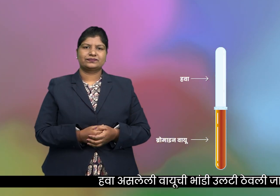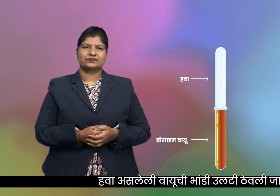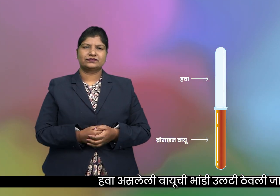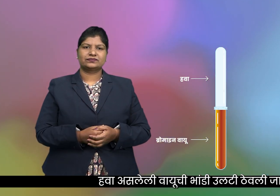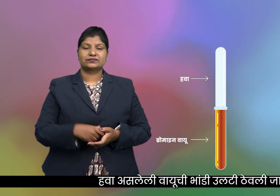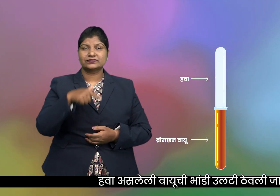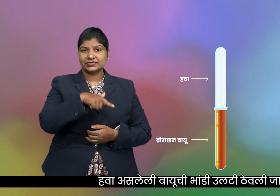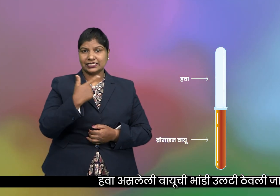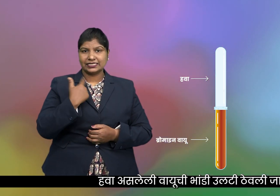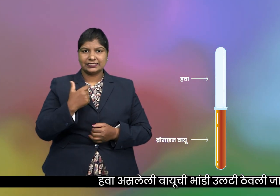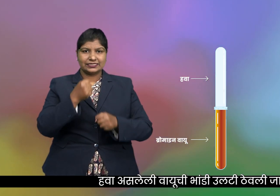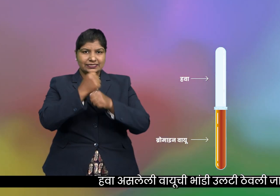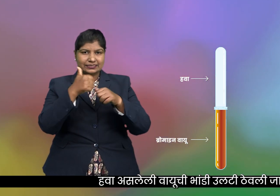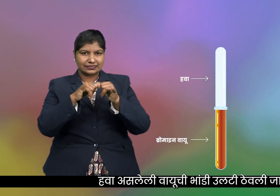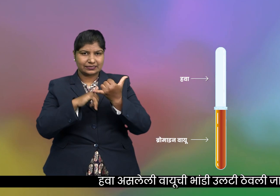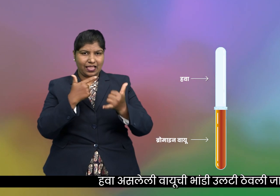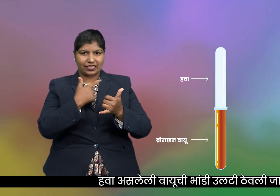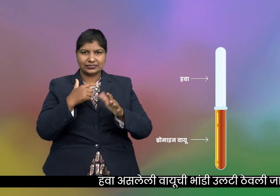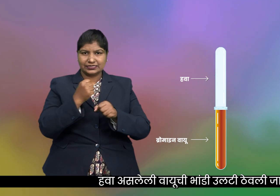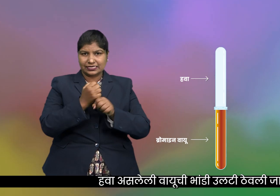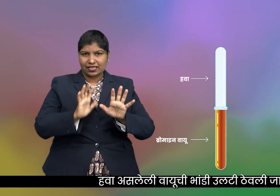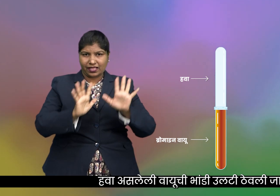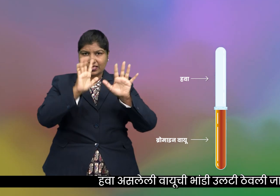हवा असलेली वायूची भांडे उलटी ठेवली जाते